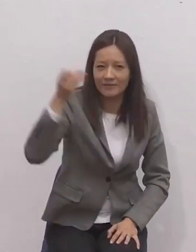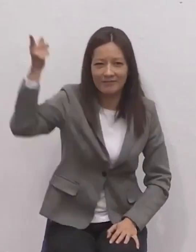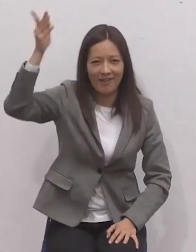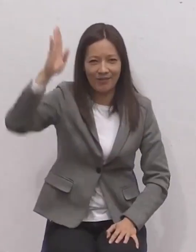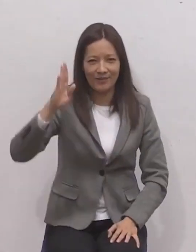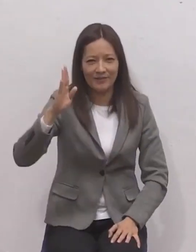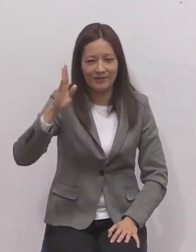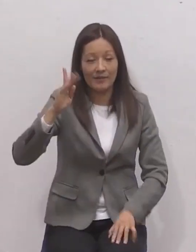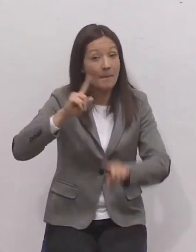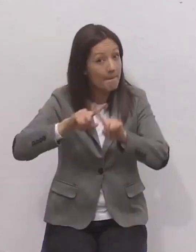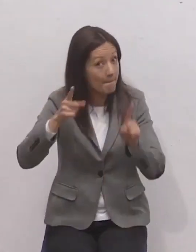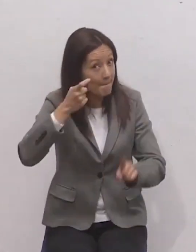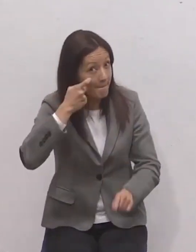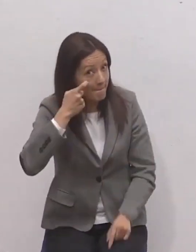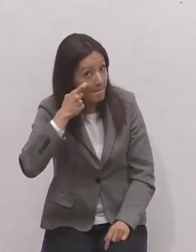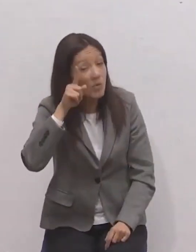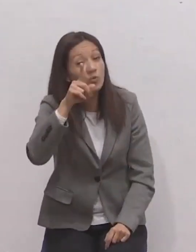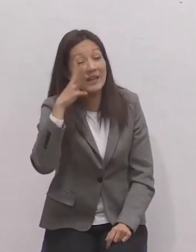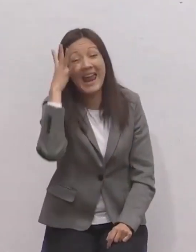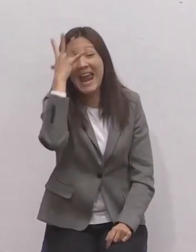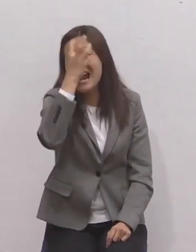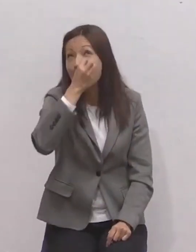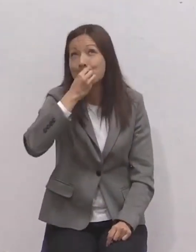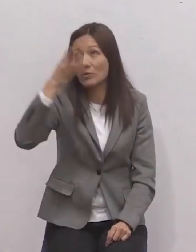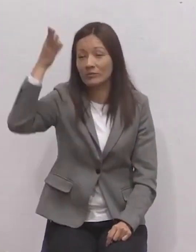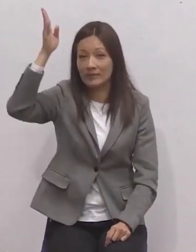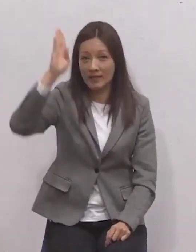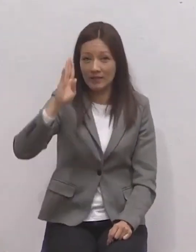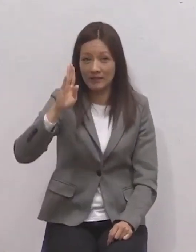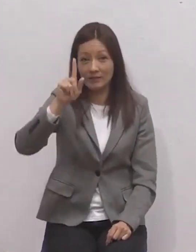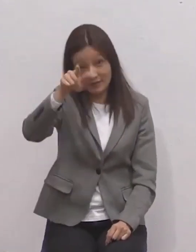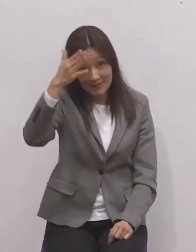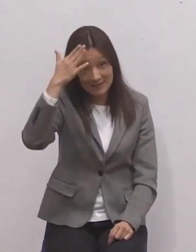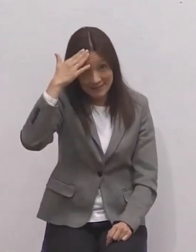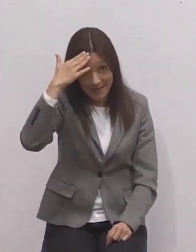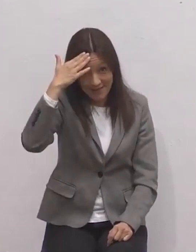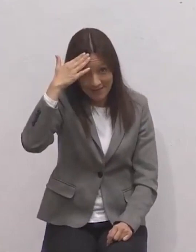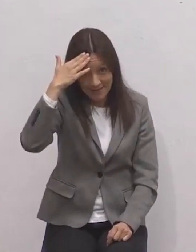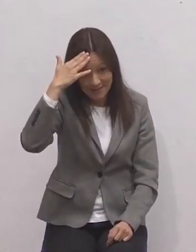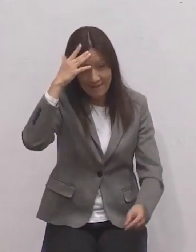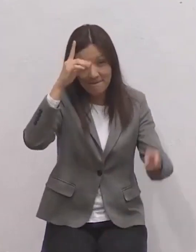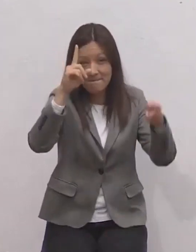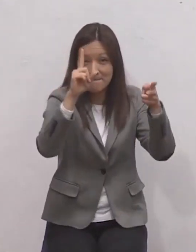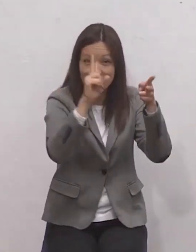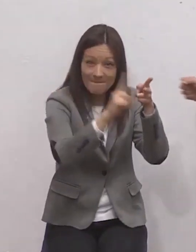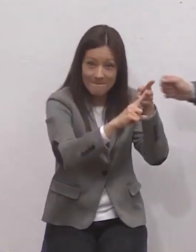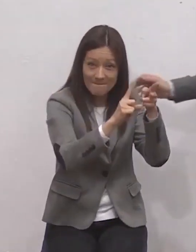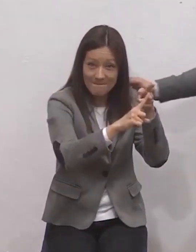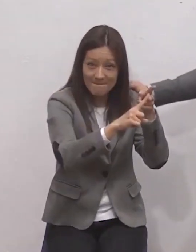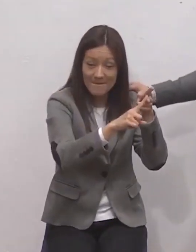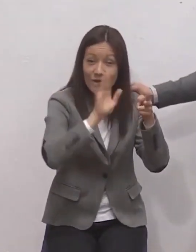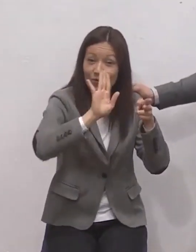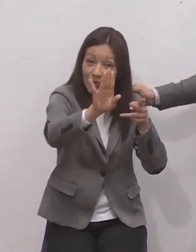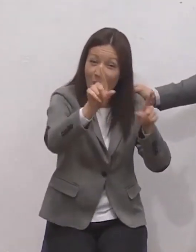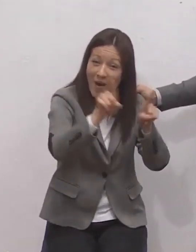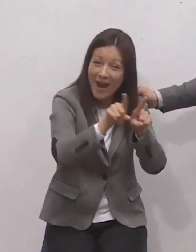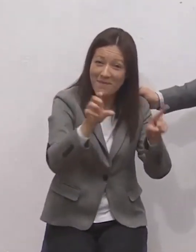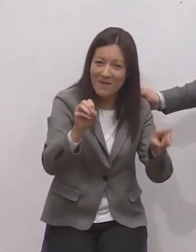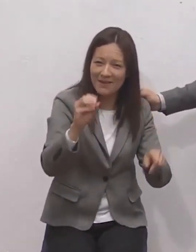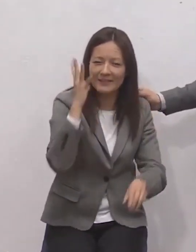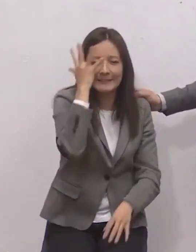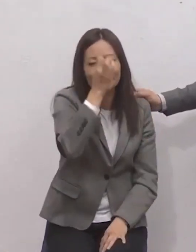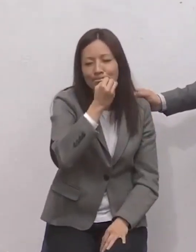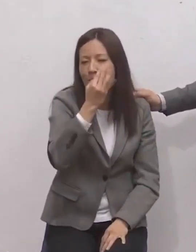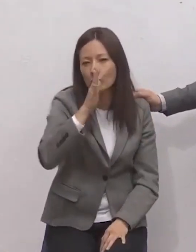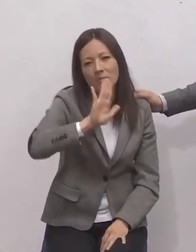ojo, como usted es precioso para él, sépalo, ahora sí piense en el otro, su hermano es precioso para